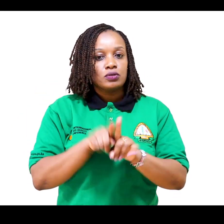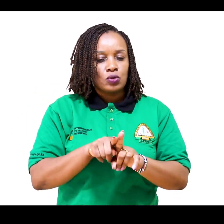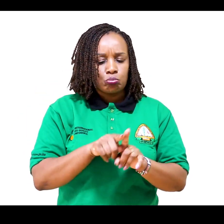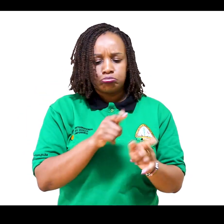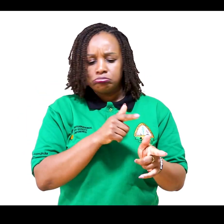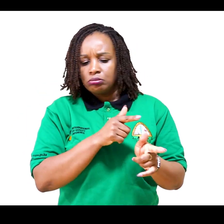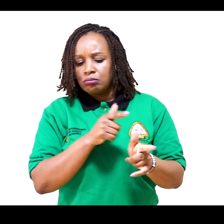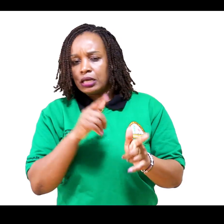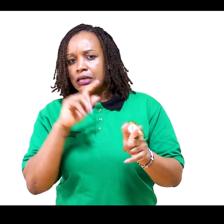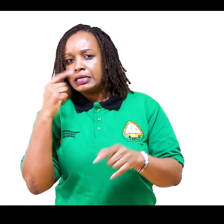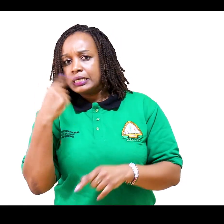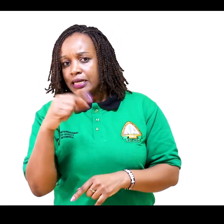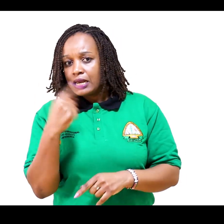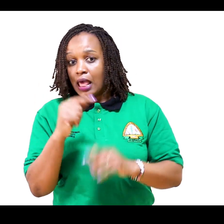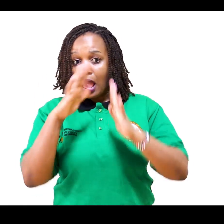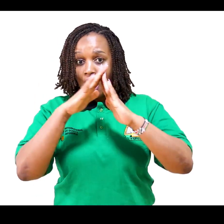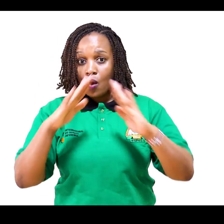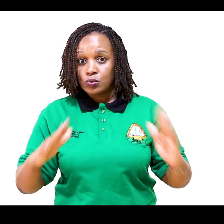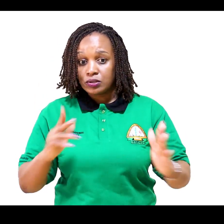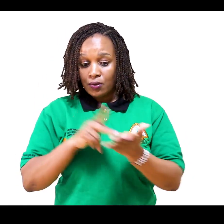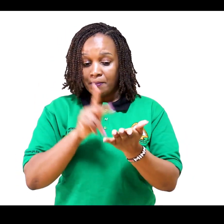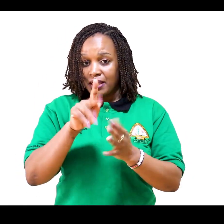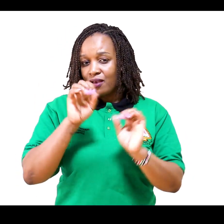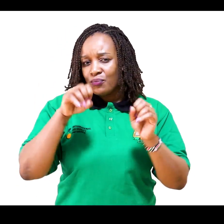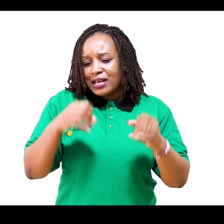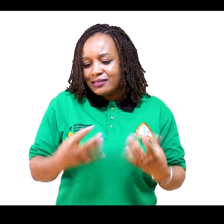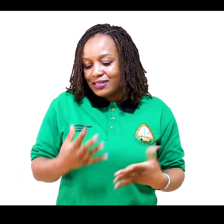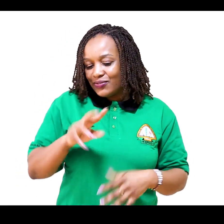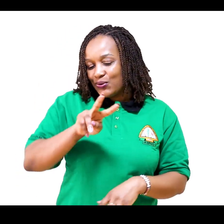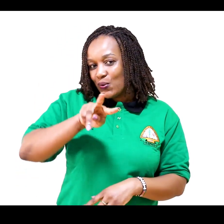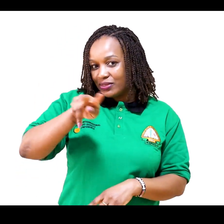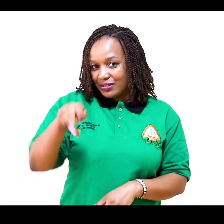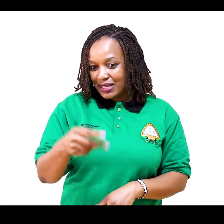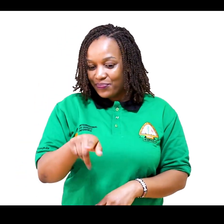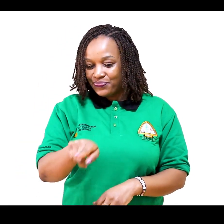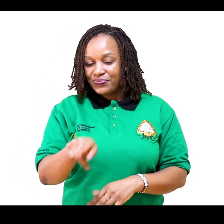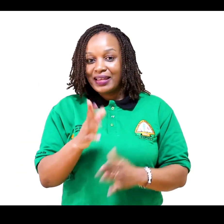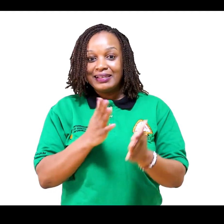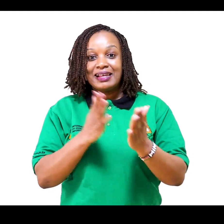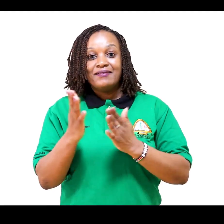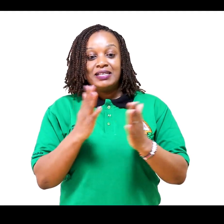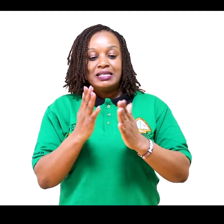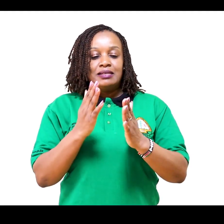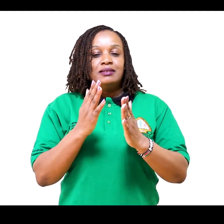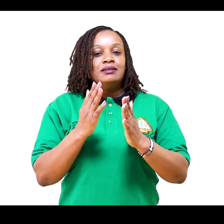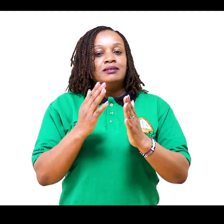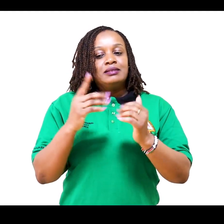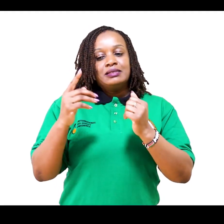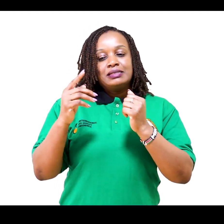mimea yaani greenhouse kwa mwezi ni shilingi 2,000. Huduma hii huchukua miezi 6